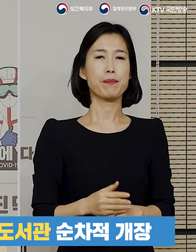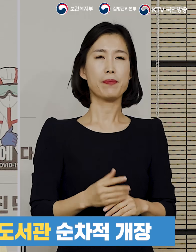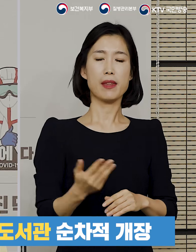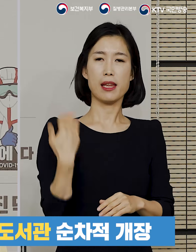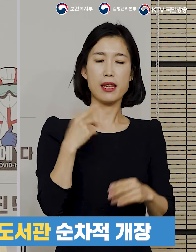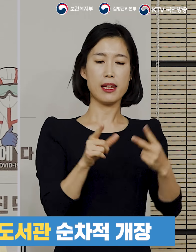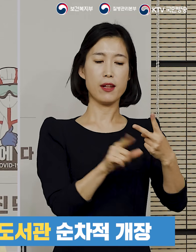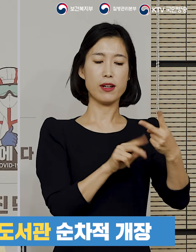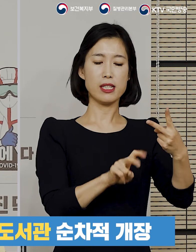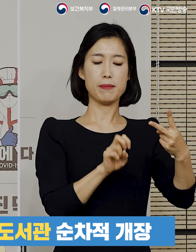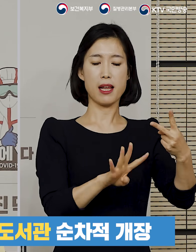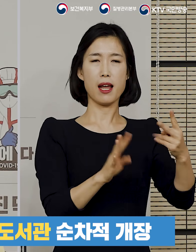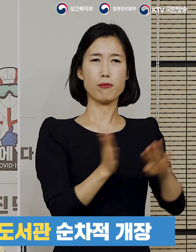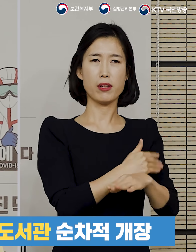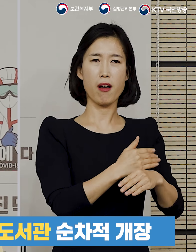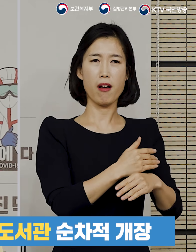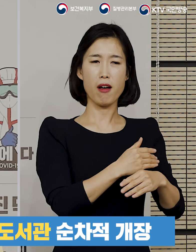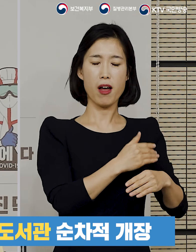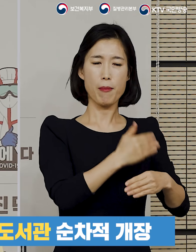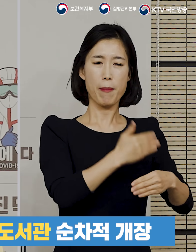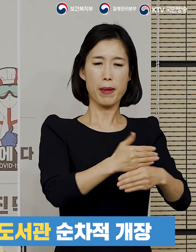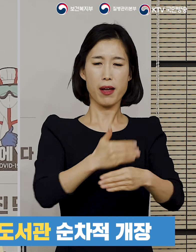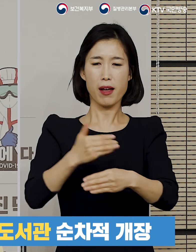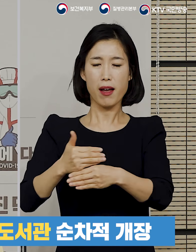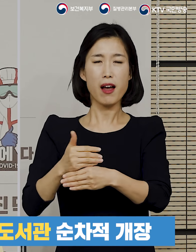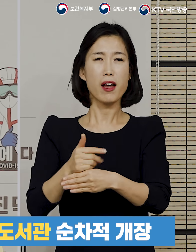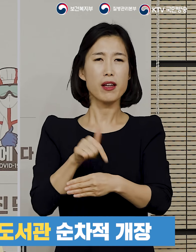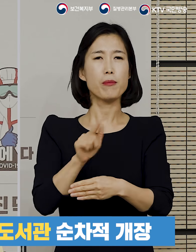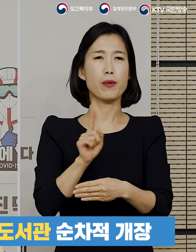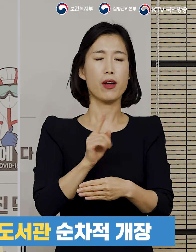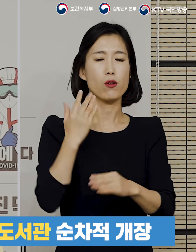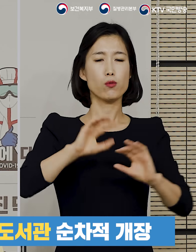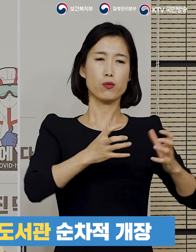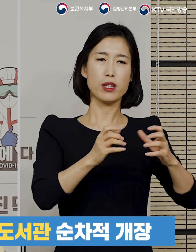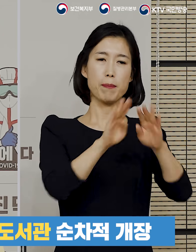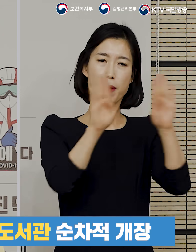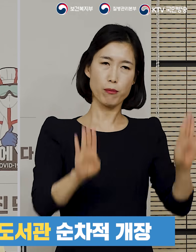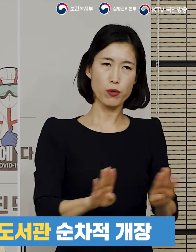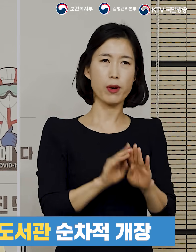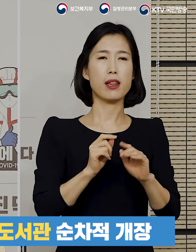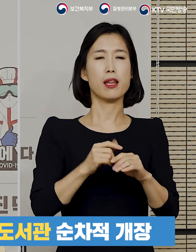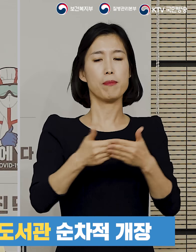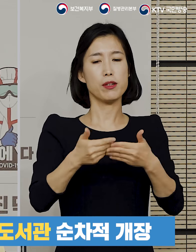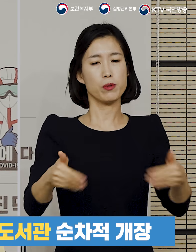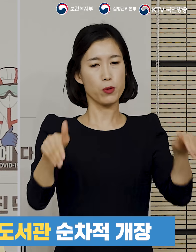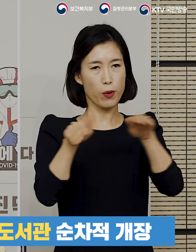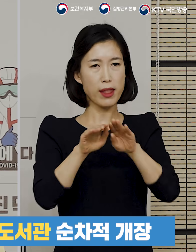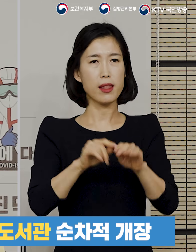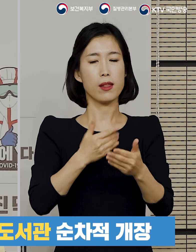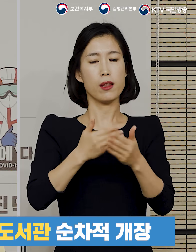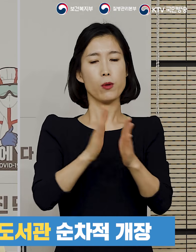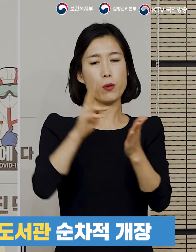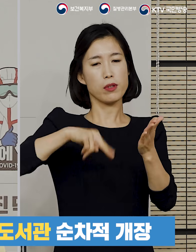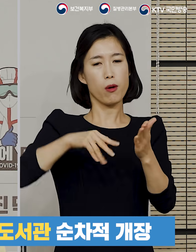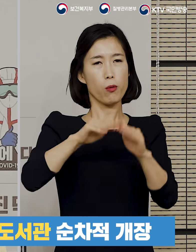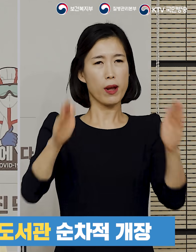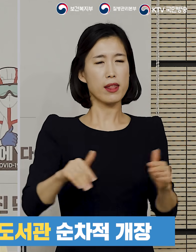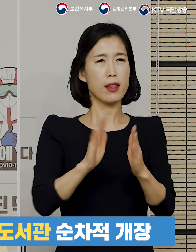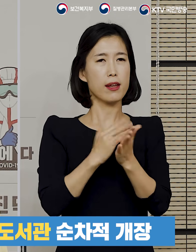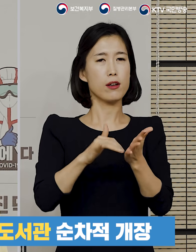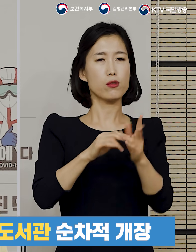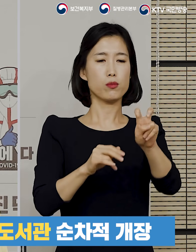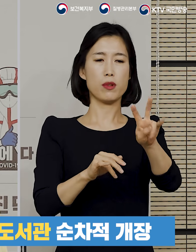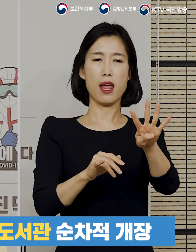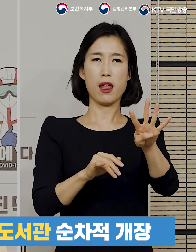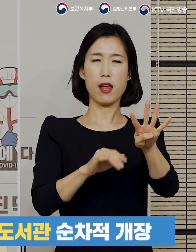논의하였습니다. 먼저 지난 2월 24일부터 순차적으로 휴관에 왔었던 국립박물관, 미술관,